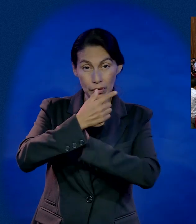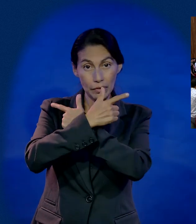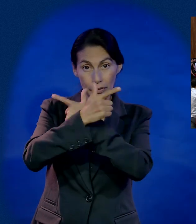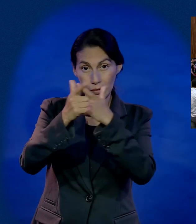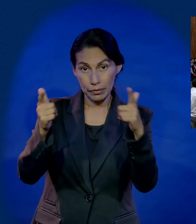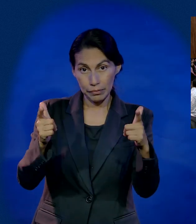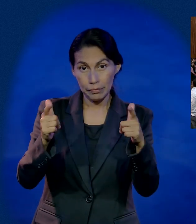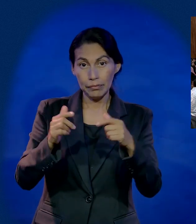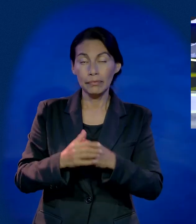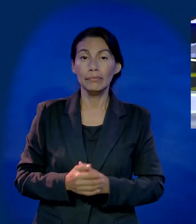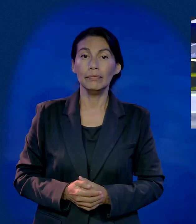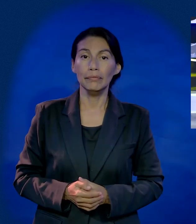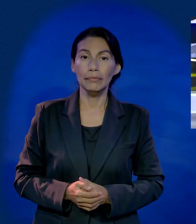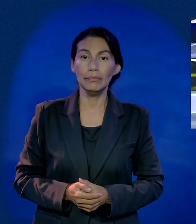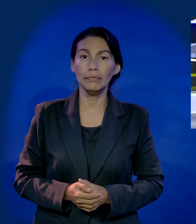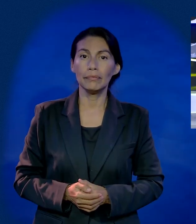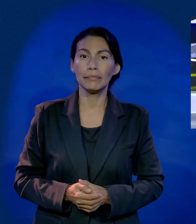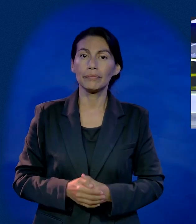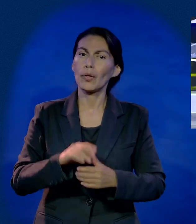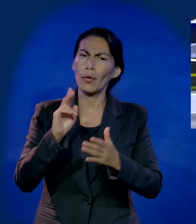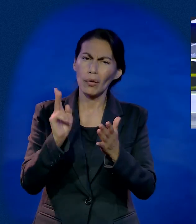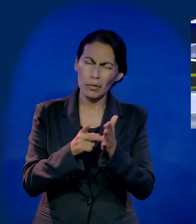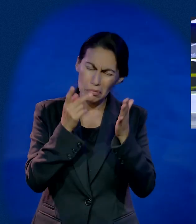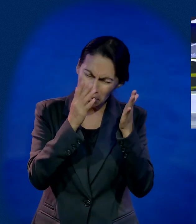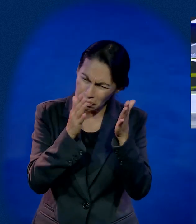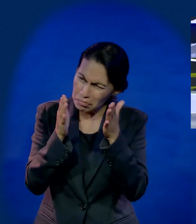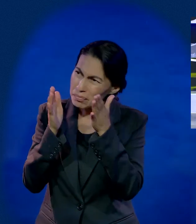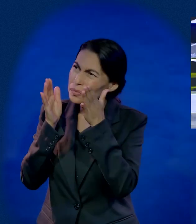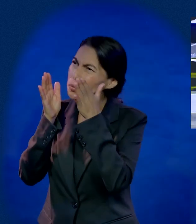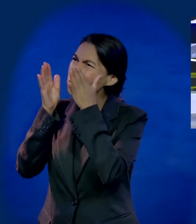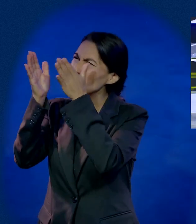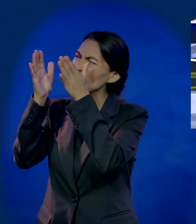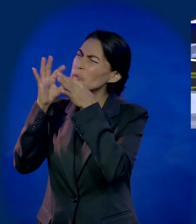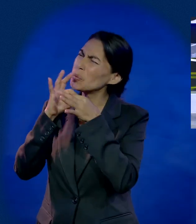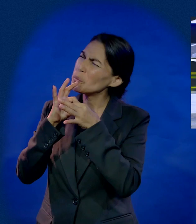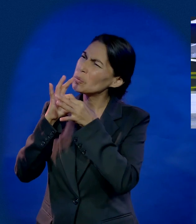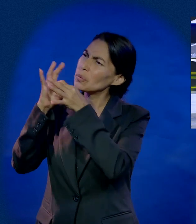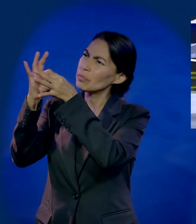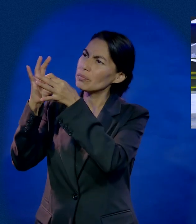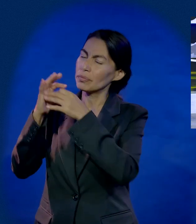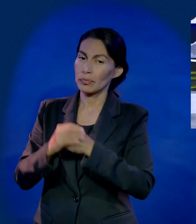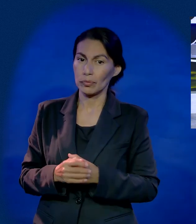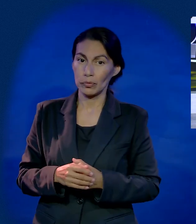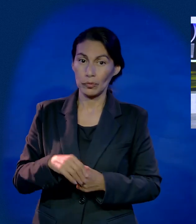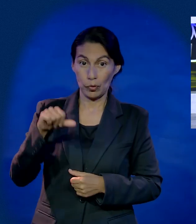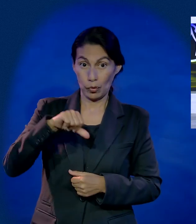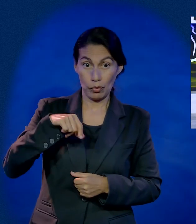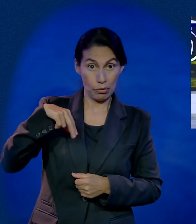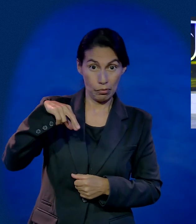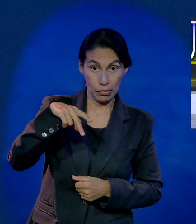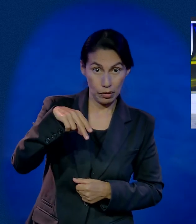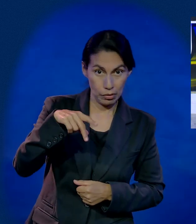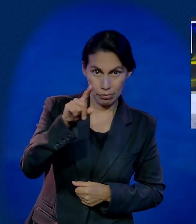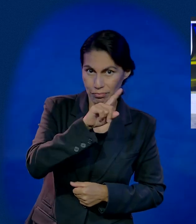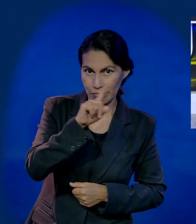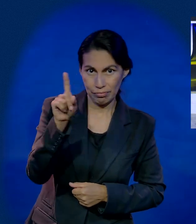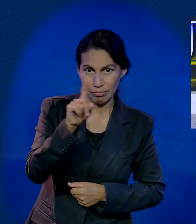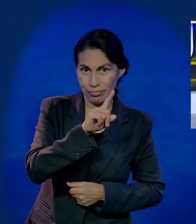La oración de esta noche es una oración de libertad. De vuelta al